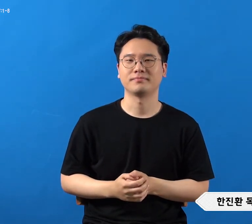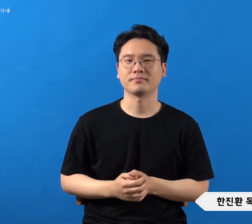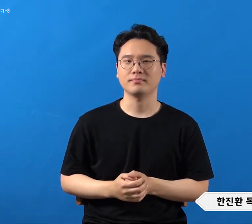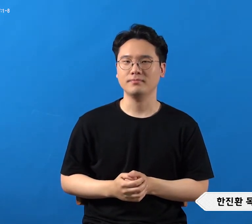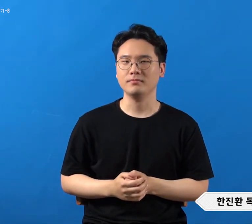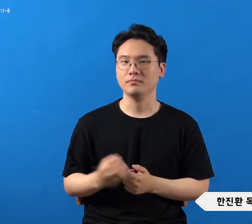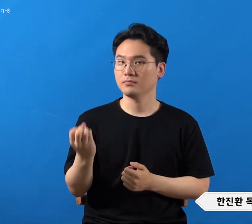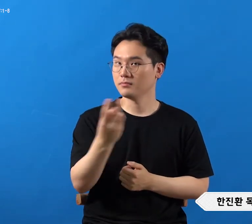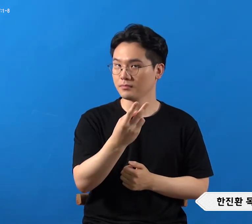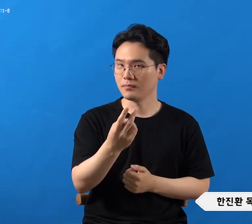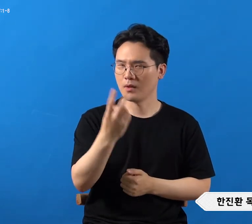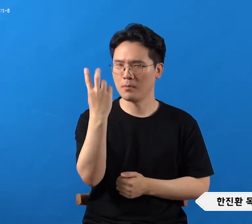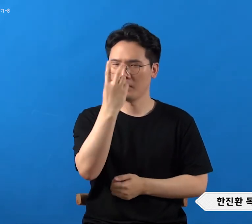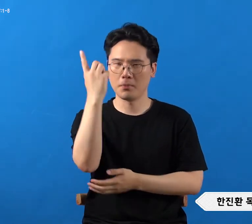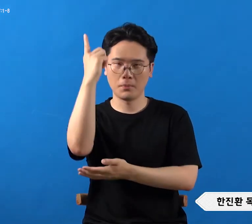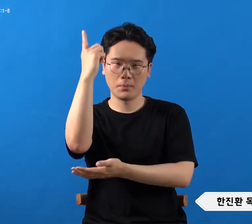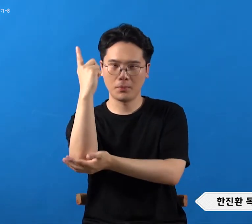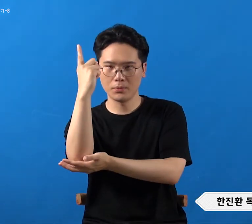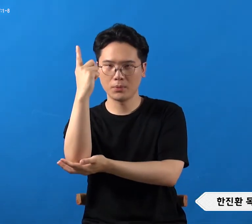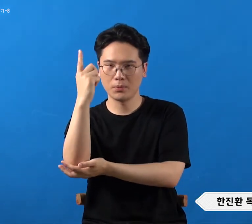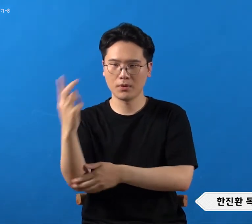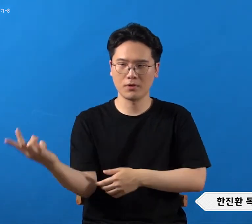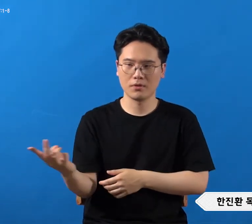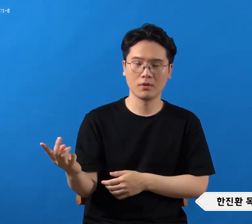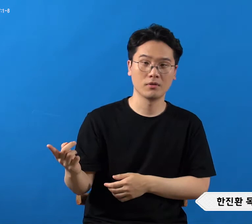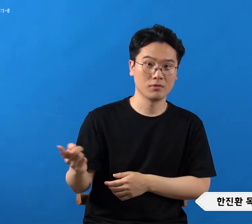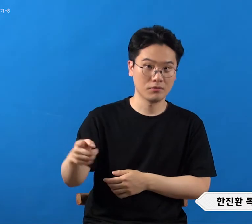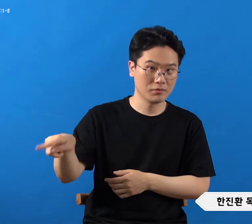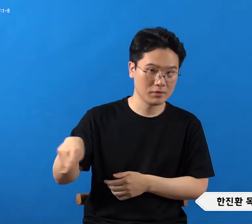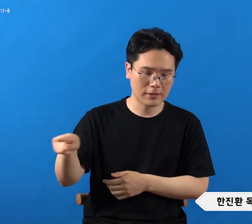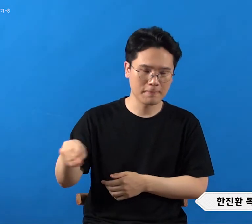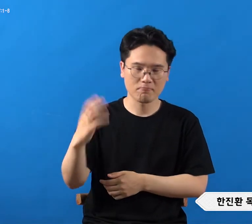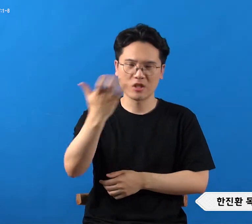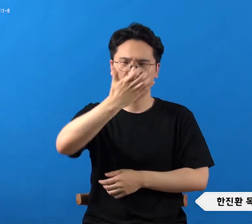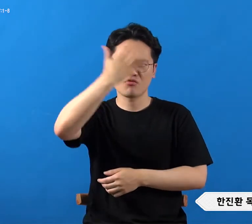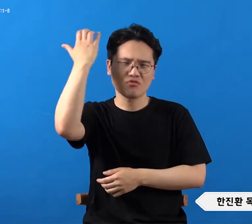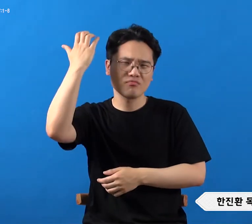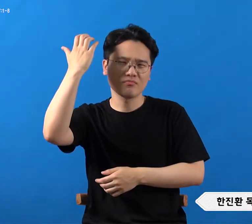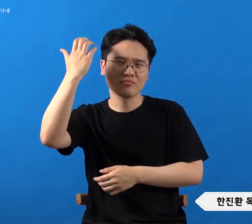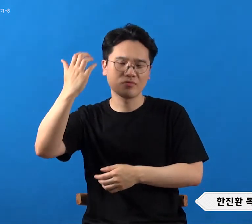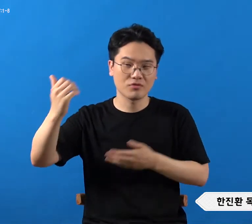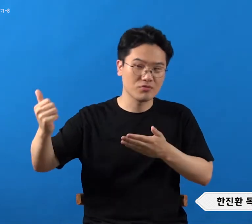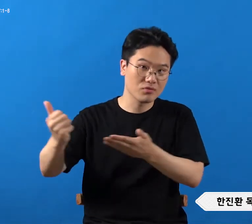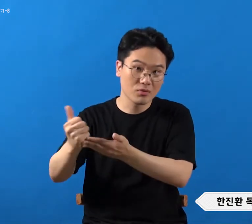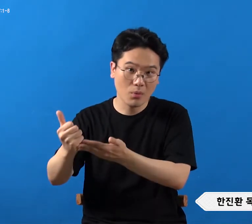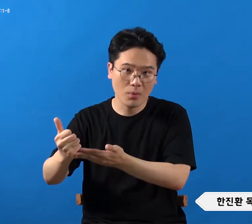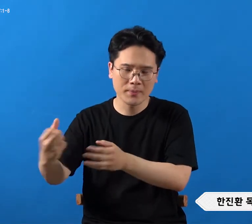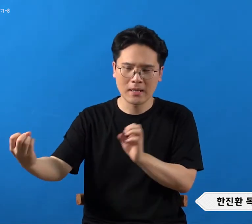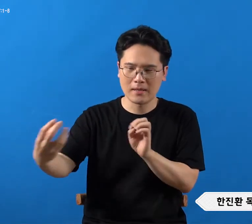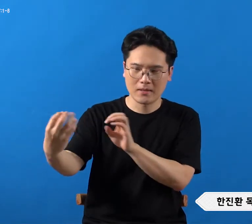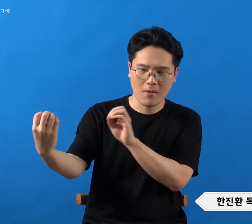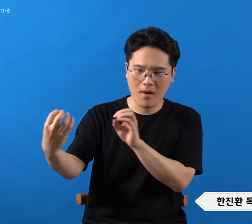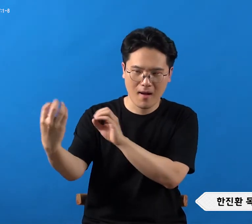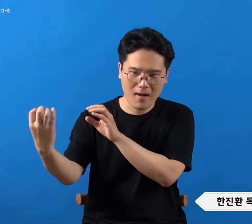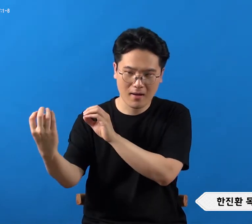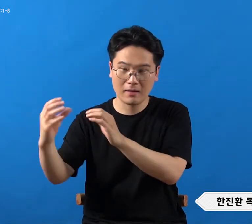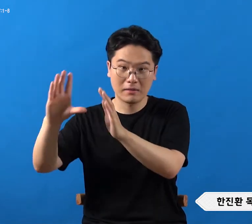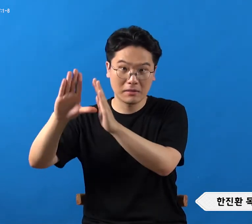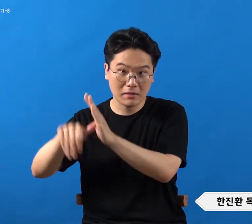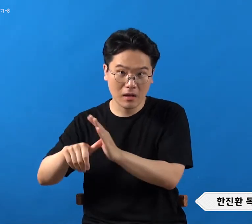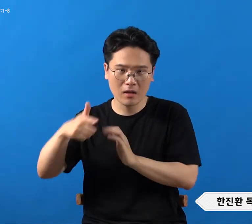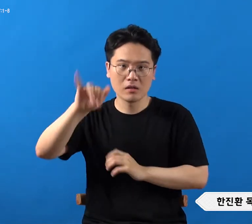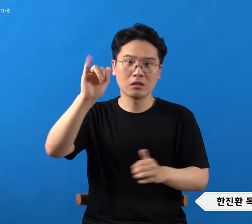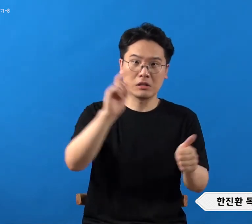또 보초들에게 그런 희한한 꿈을 꾸게 하시고 또 그들이 얘기를 나누는 그 시점에 딱 기드온을 거기에